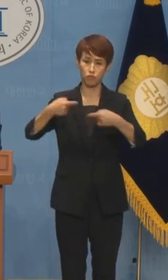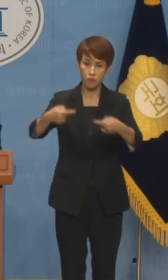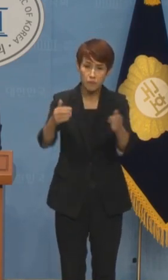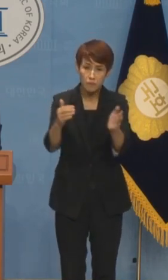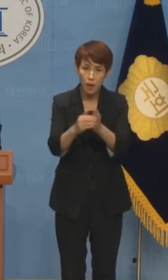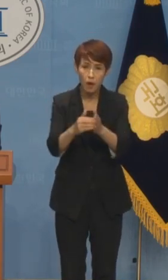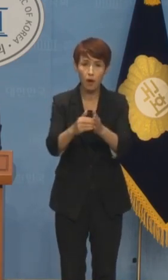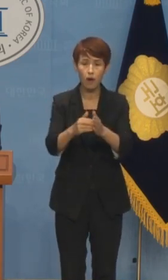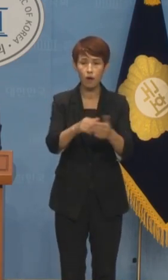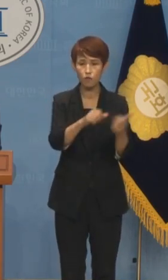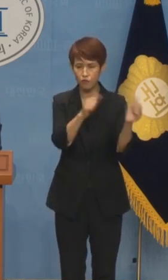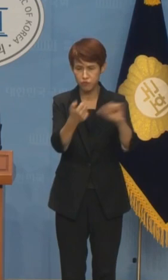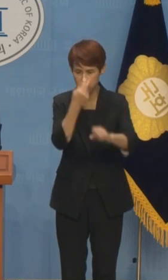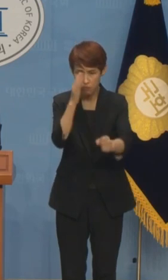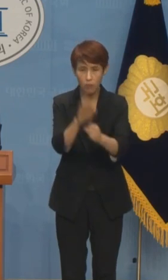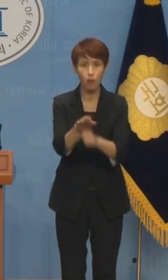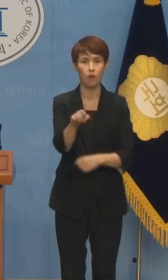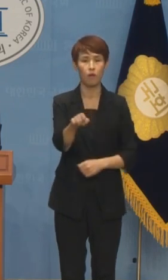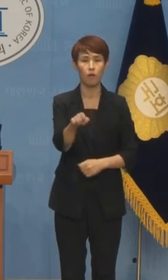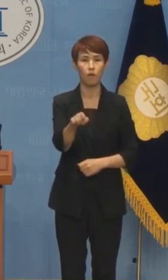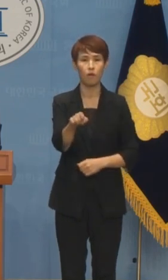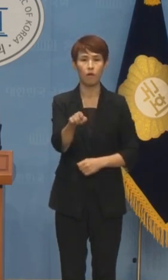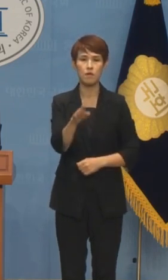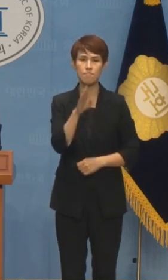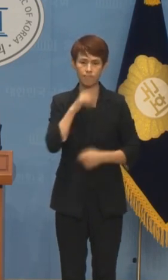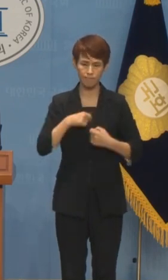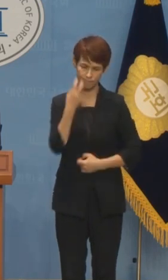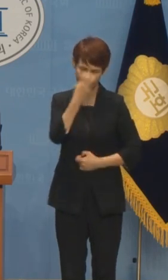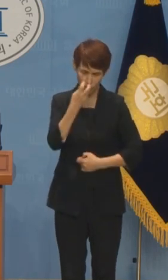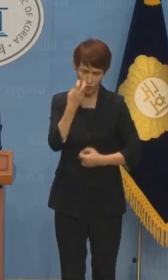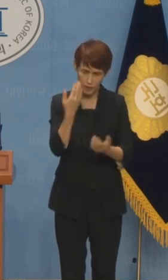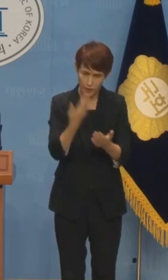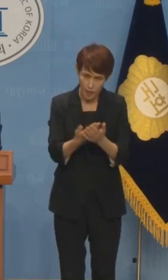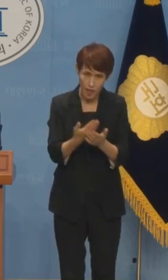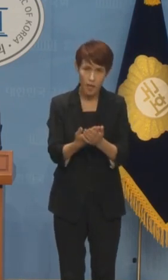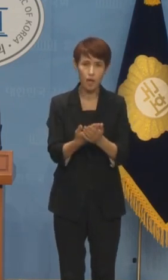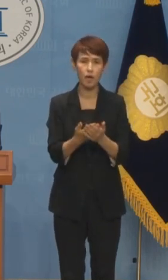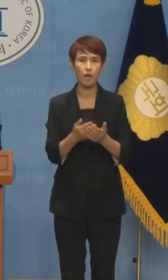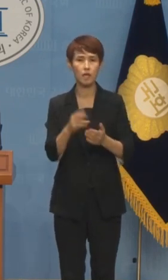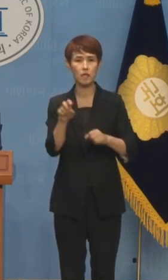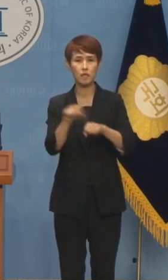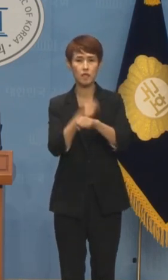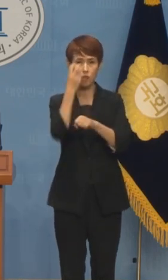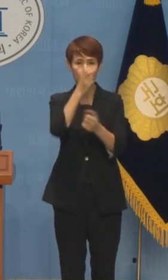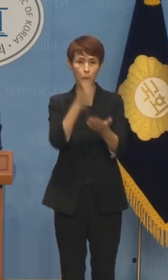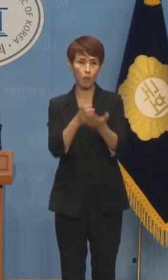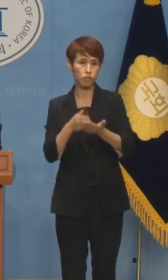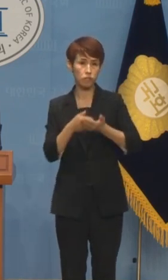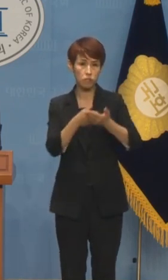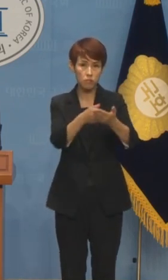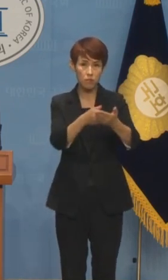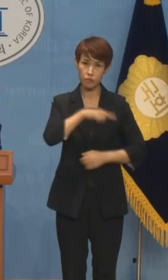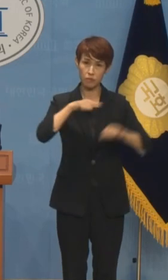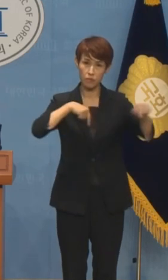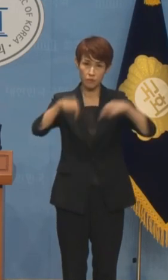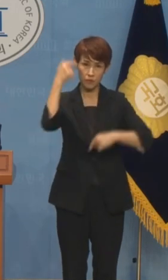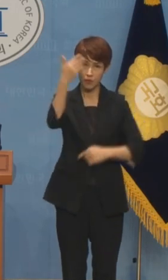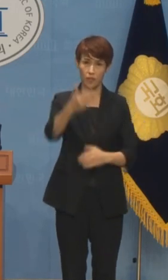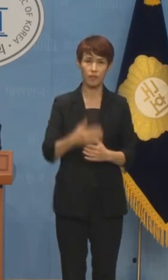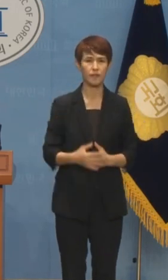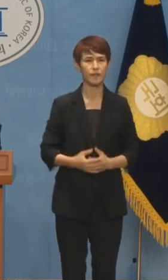억울하게 죽었는데 진상을 규명하자는 특검법 처리가 어떻게 나쁜 정치일